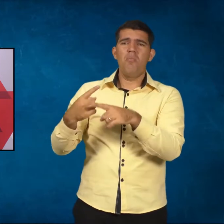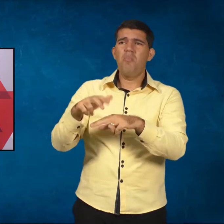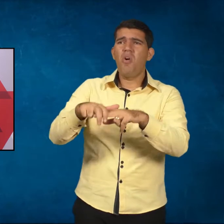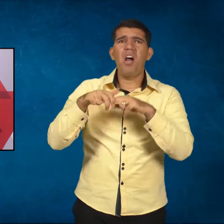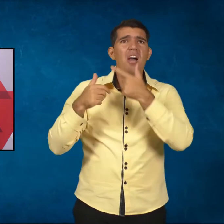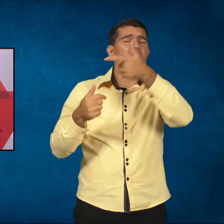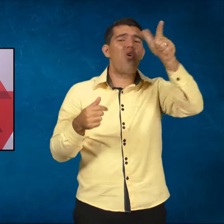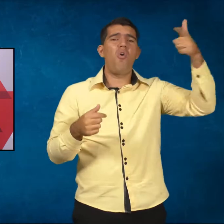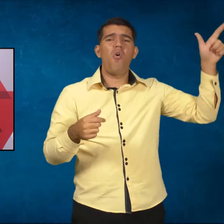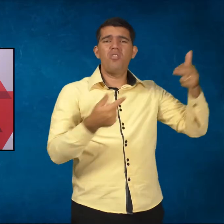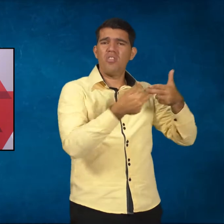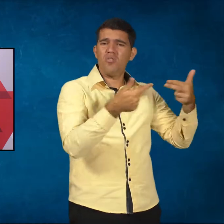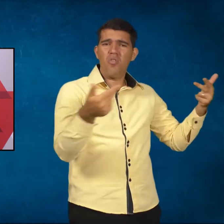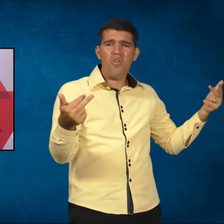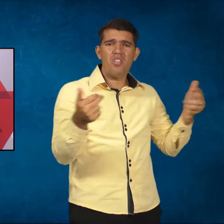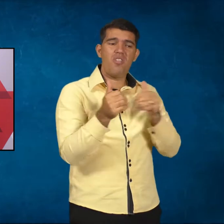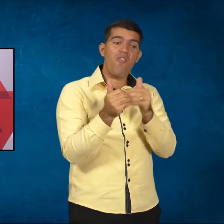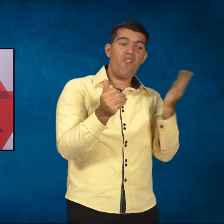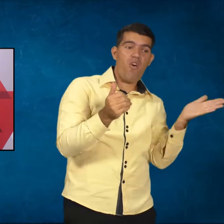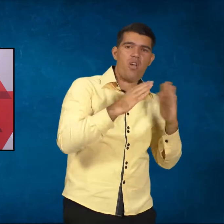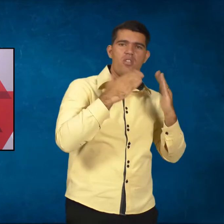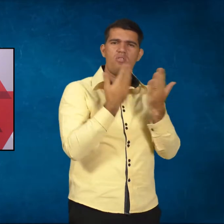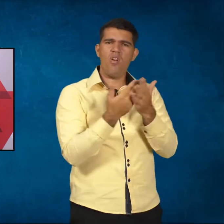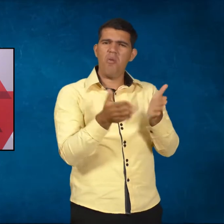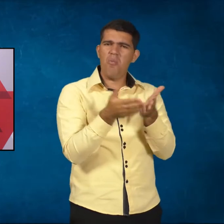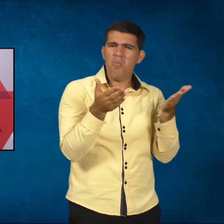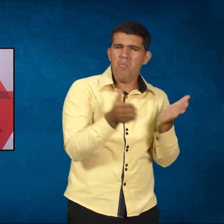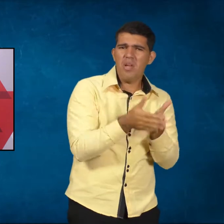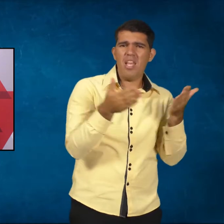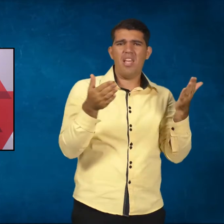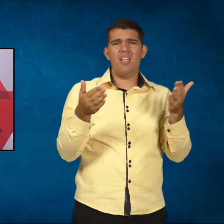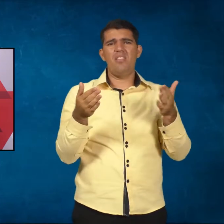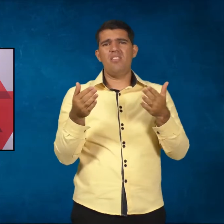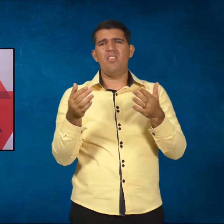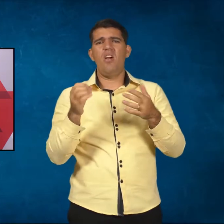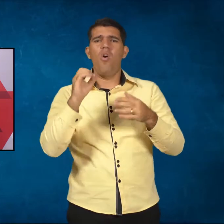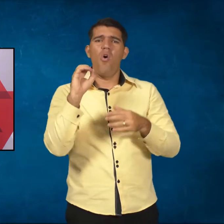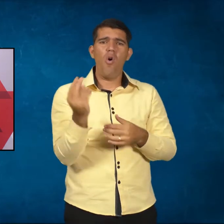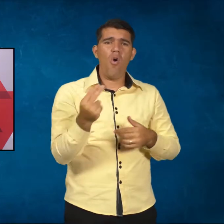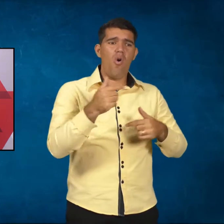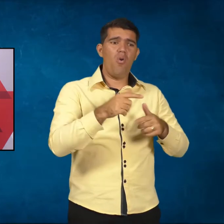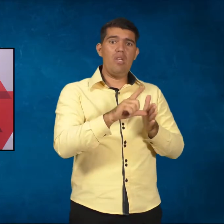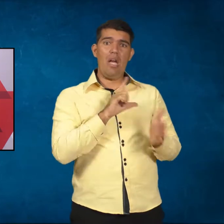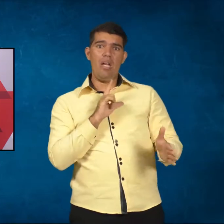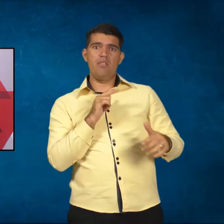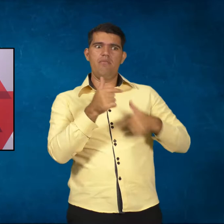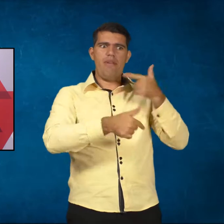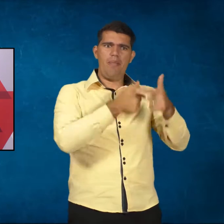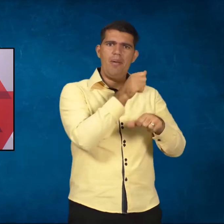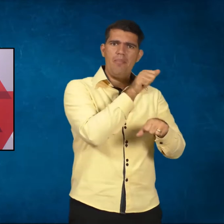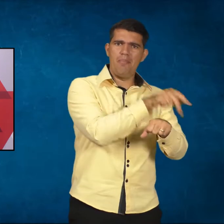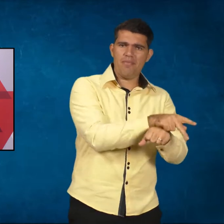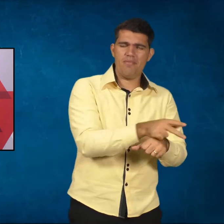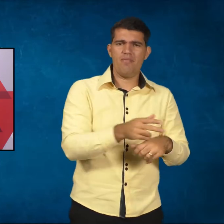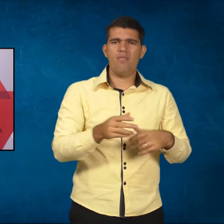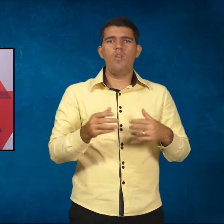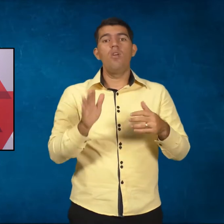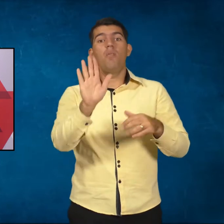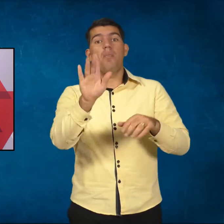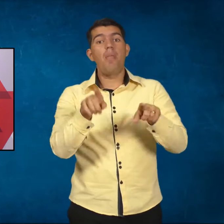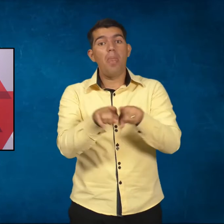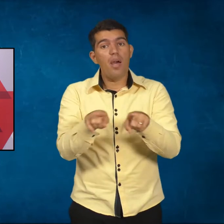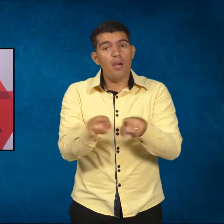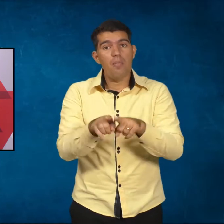extra-escolares sociais que tem a ver com pobreza necessidade de ingresso precoce no mercado de trabalho mas também